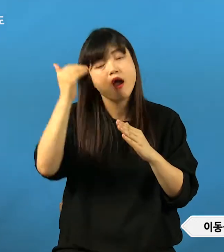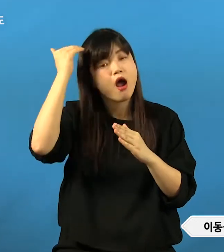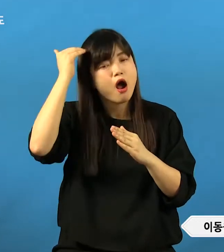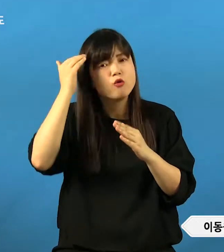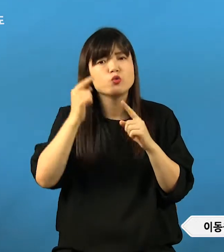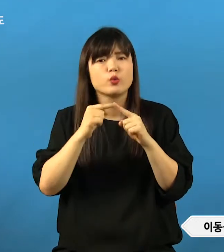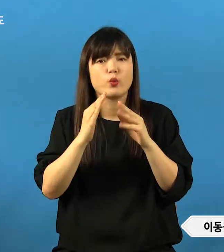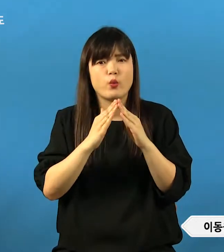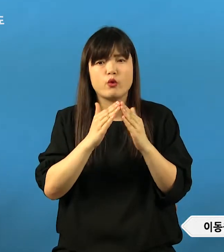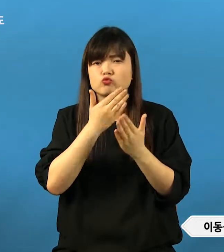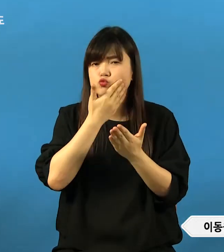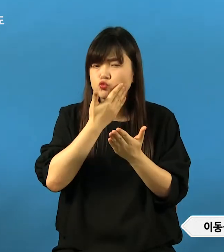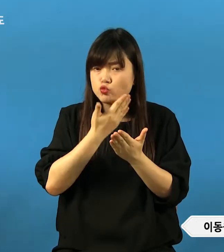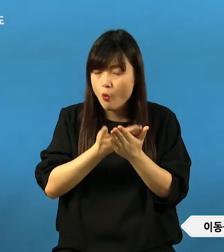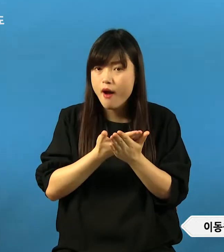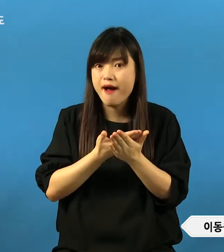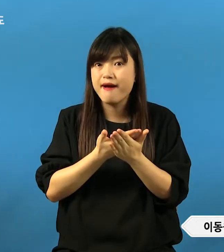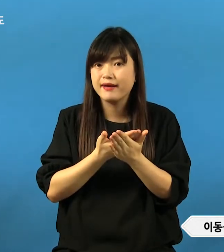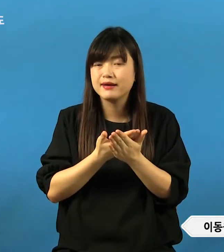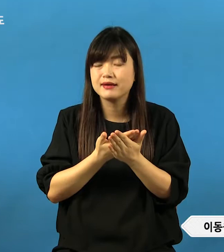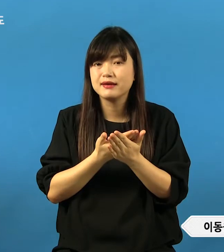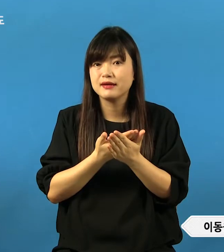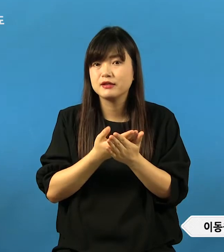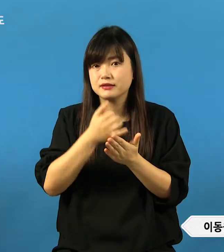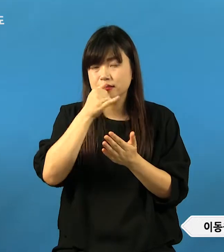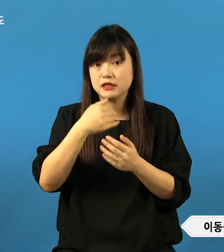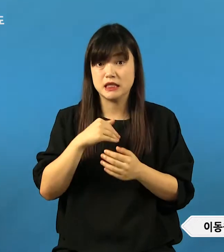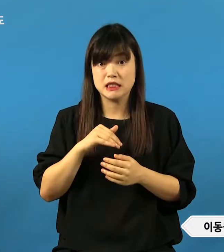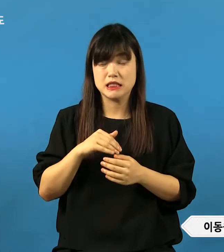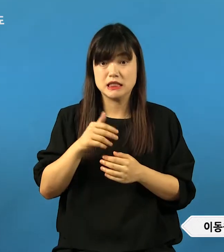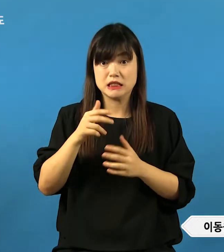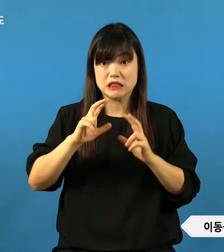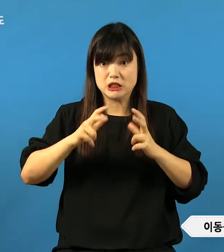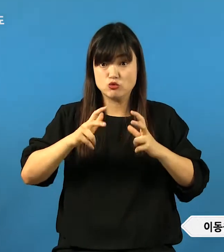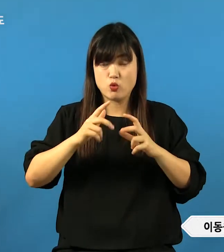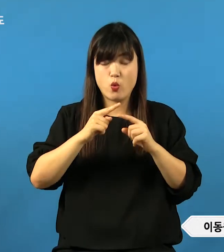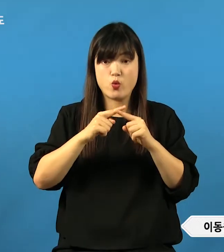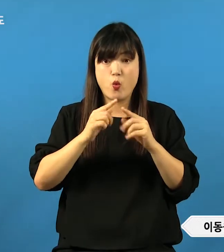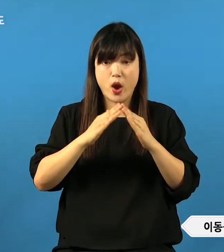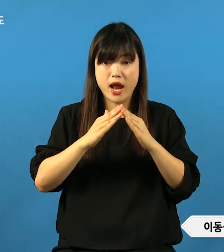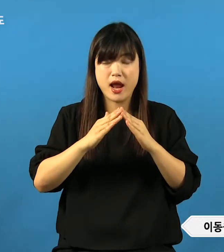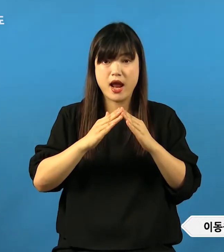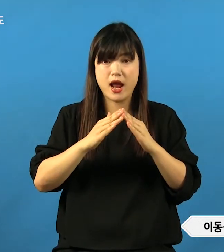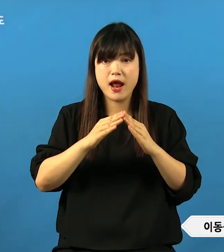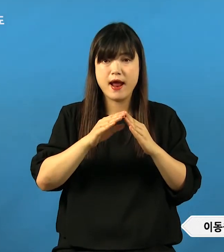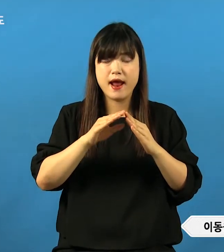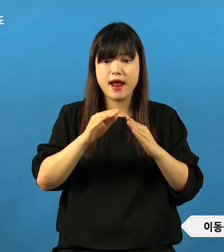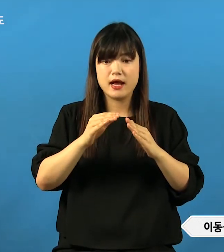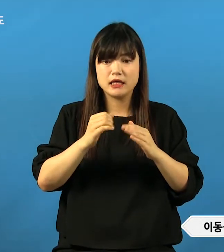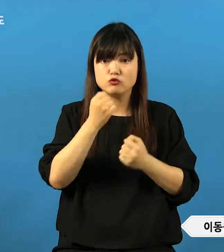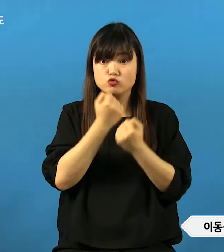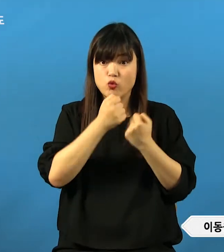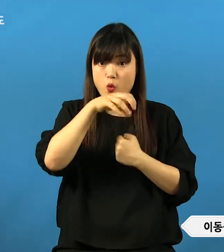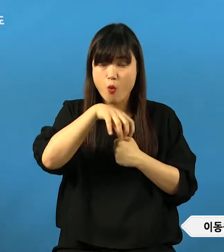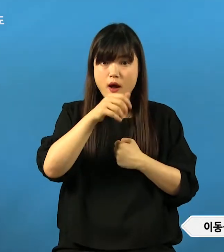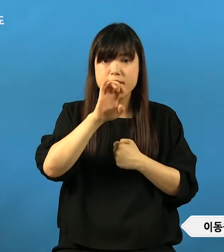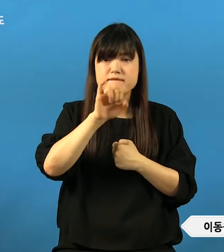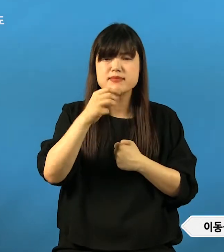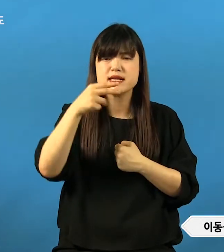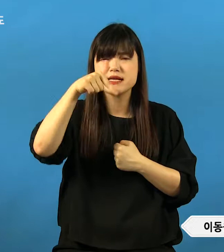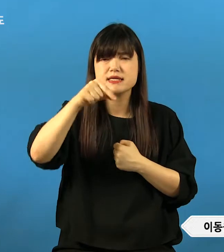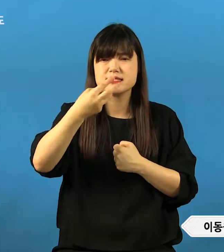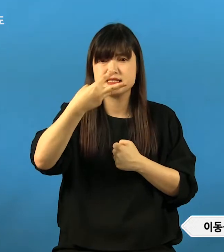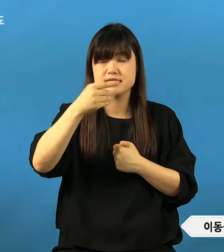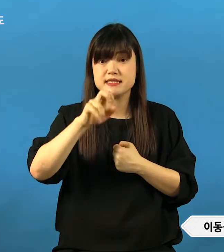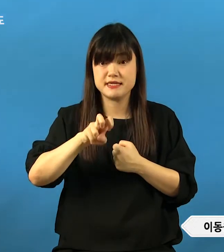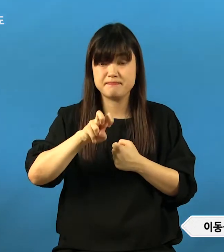위한 중요한 프로젝트로 가평 필그림 하우스의 철로역정 순례길을 만들었습니다. 자, 먼저